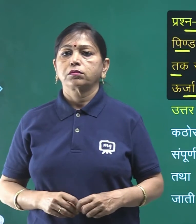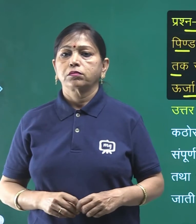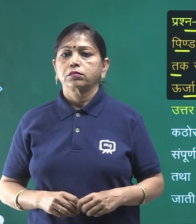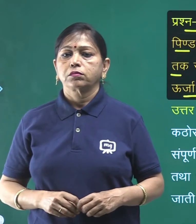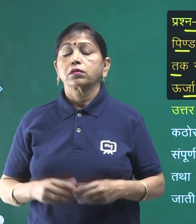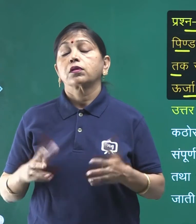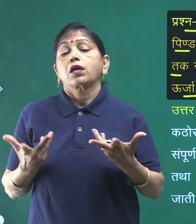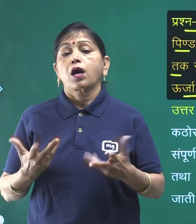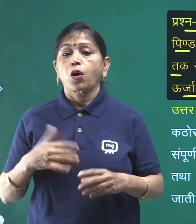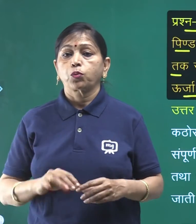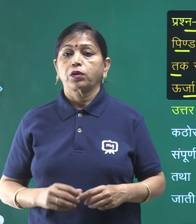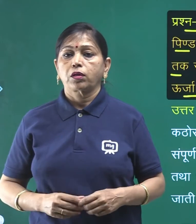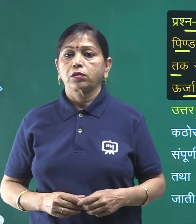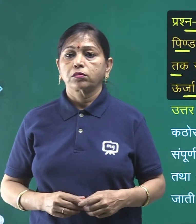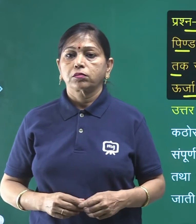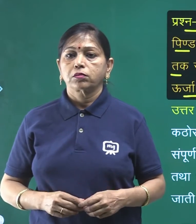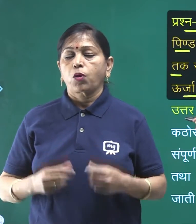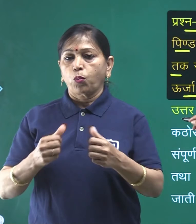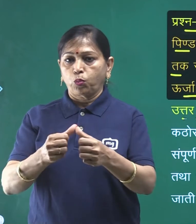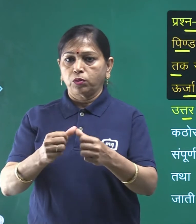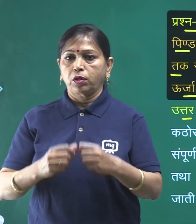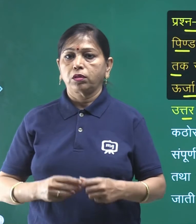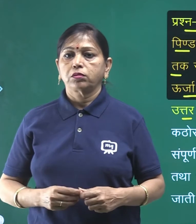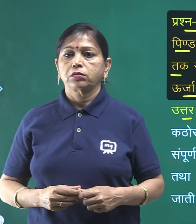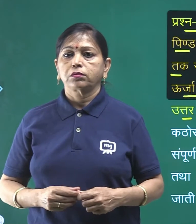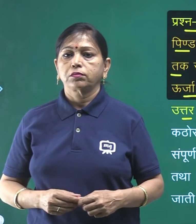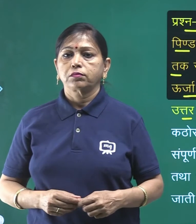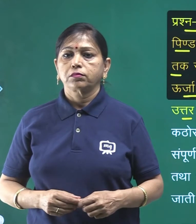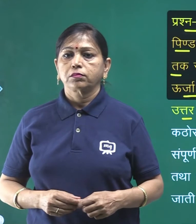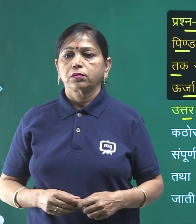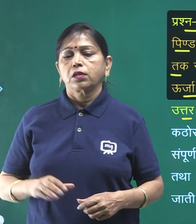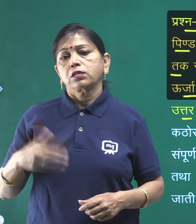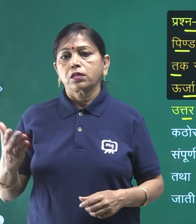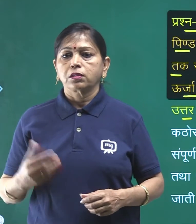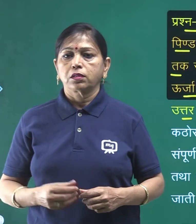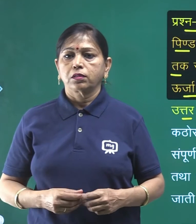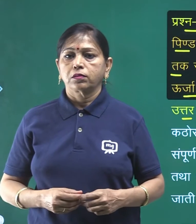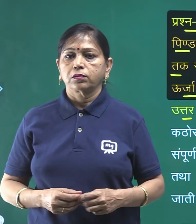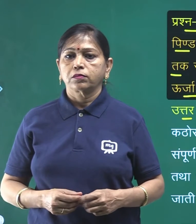क्या होता है? उत्तर जैसे ही